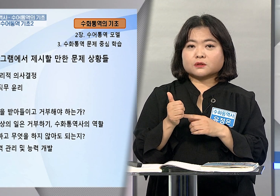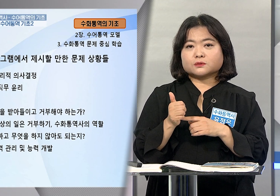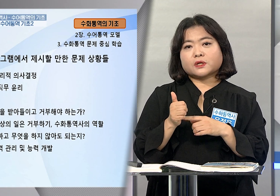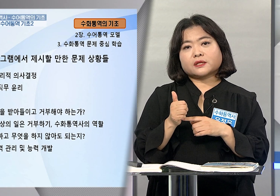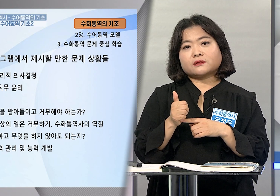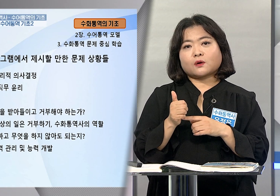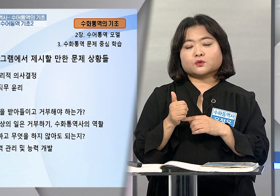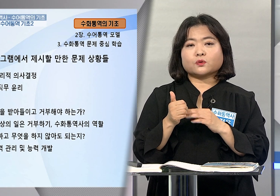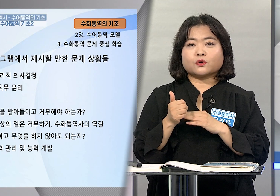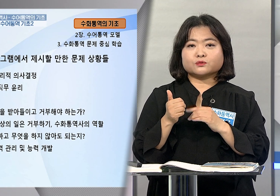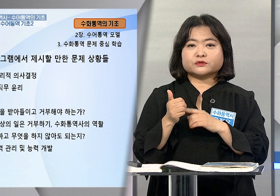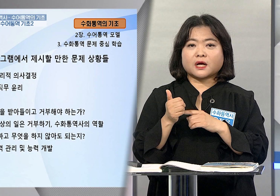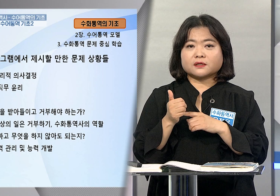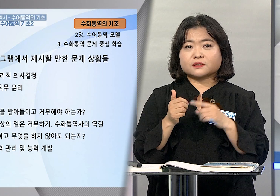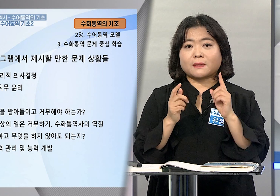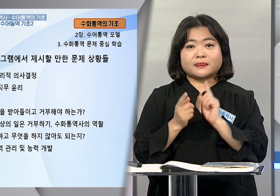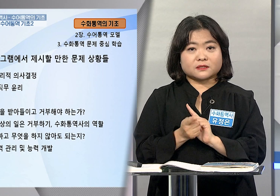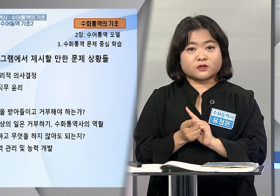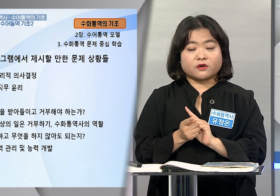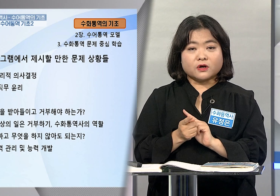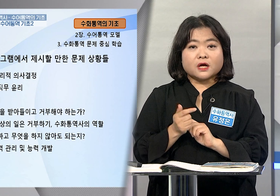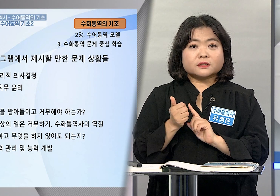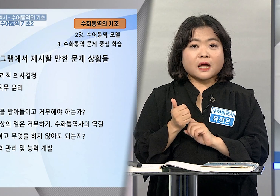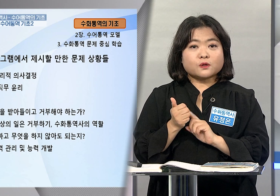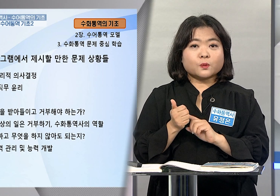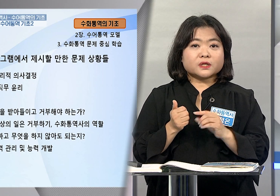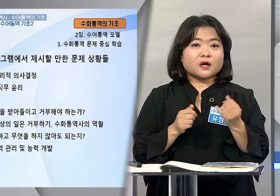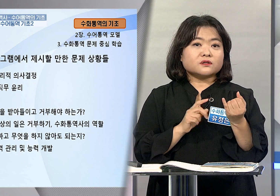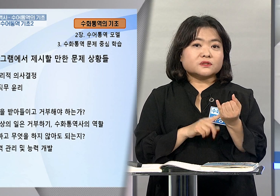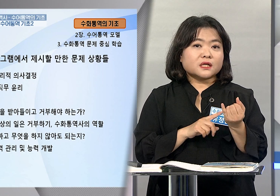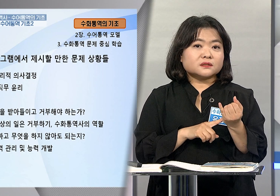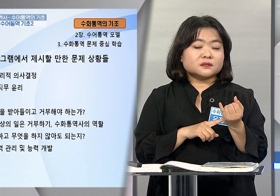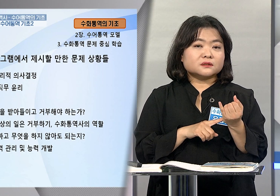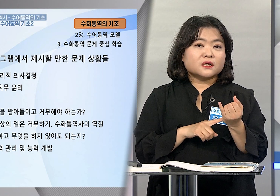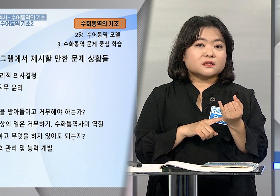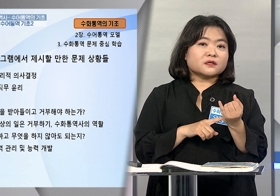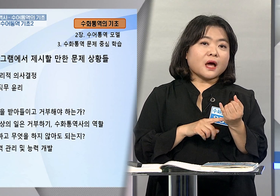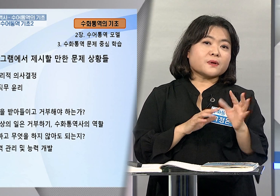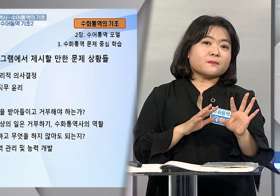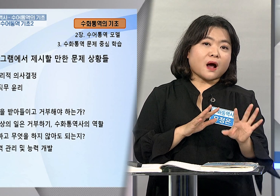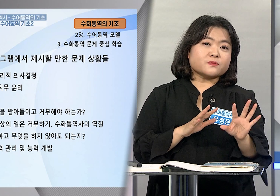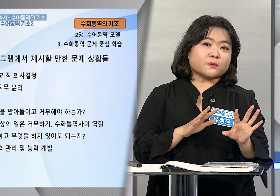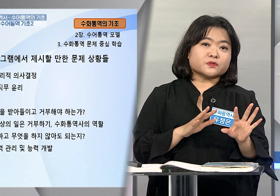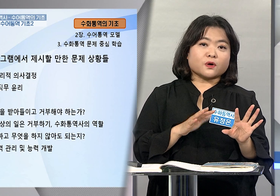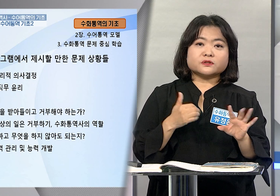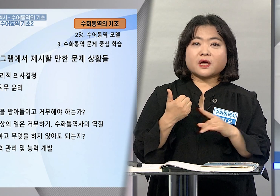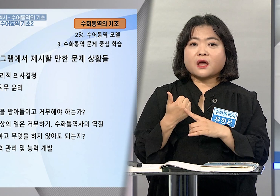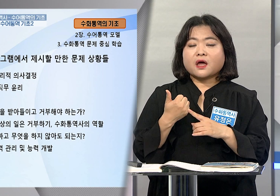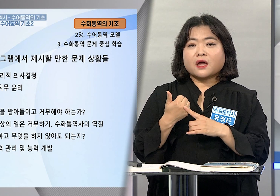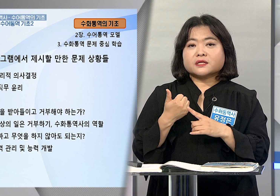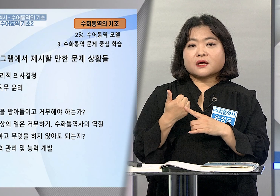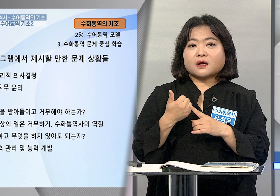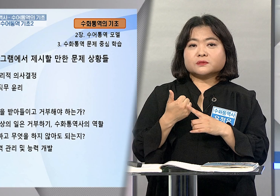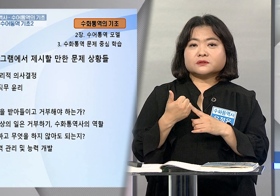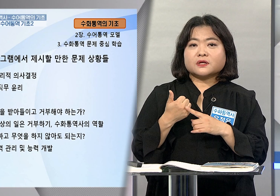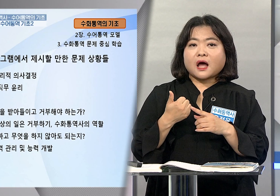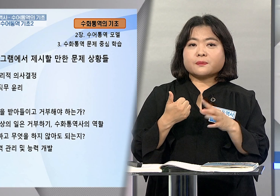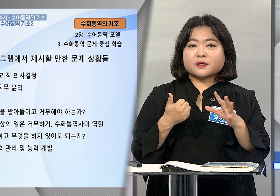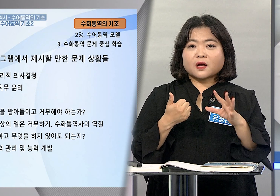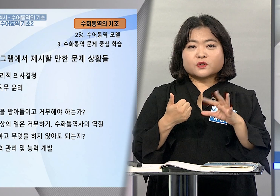무마시켜줘야 된다고 통역을 부탁을 해서 만났어요. 근데 알고 보니까 여자는 그렇게 합의할 마음이 없어요. 근데 이 사람은 합의를 하기 위해서